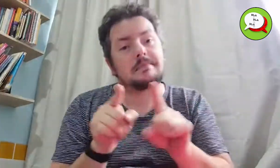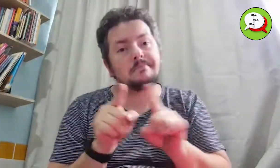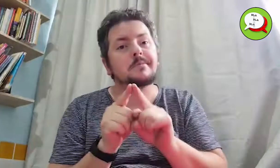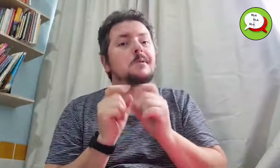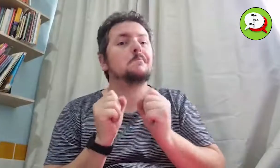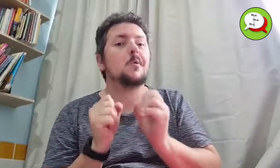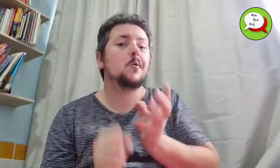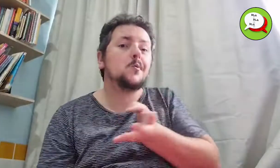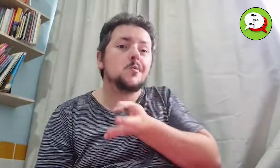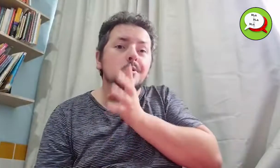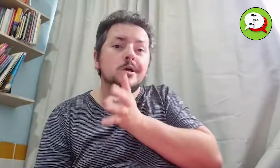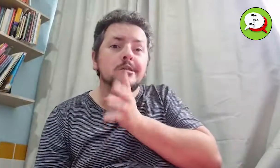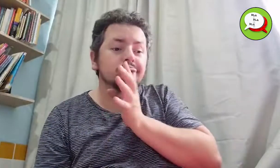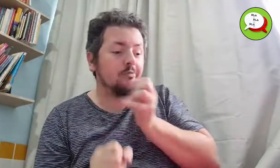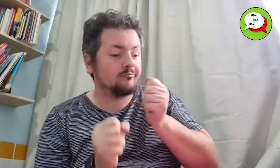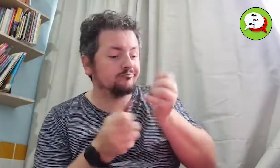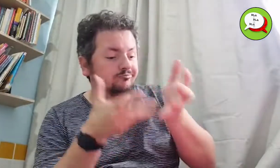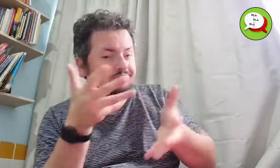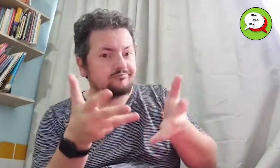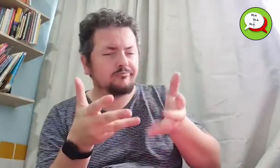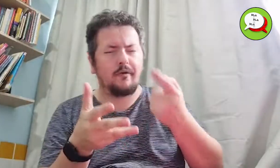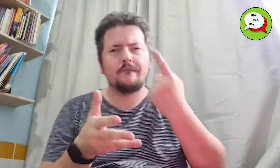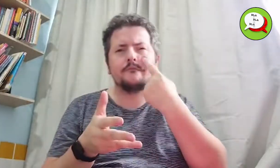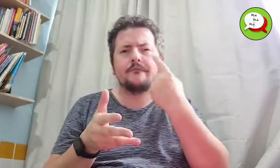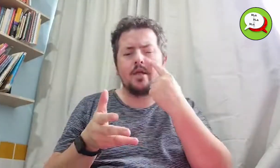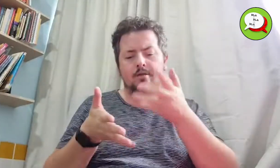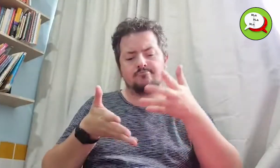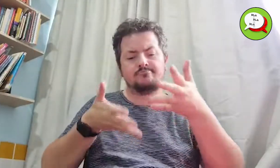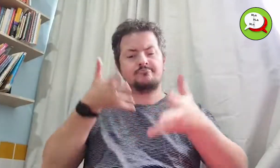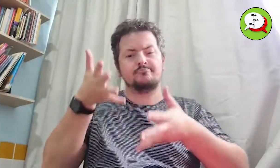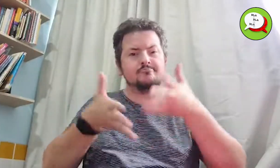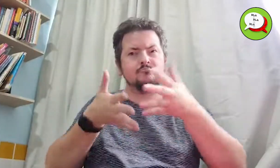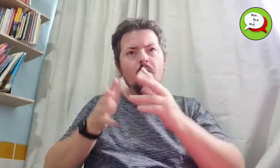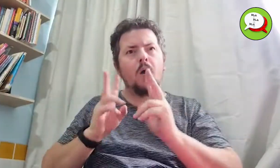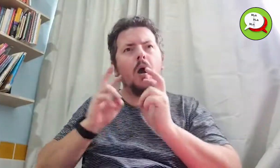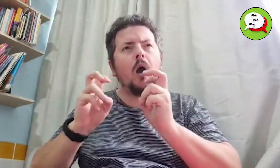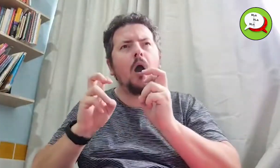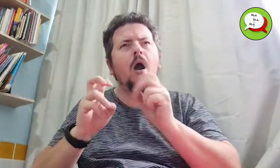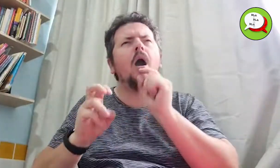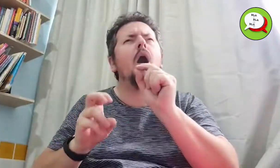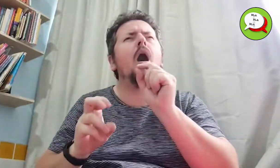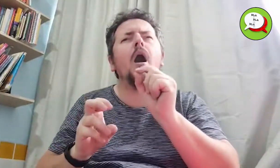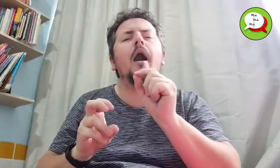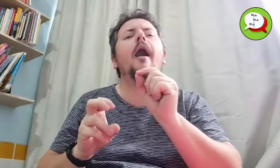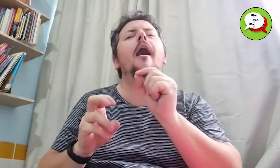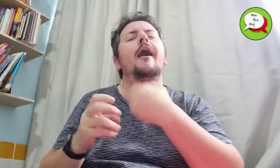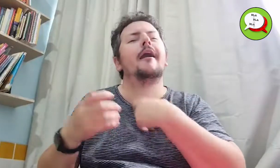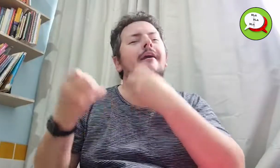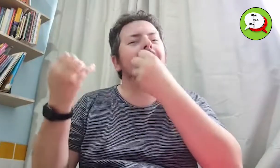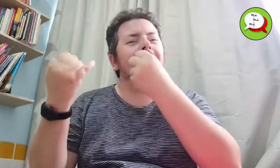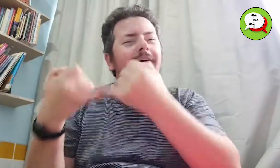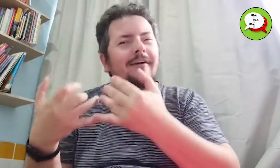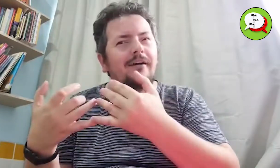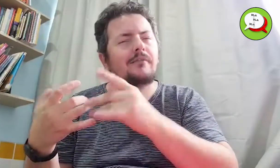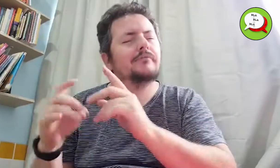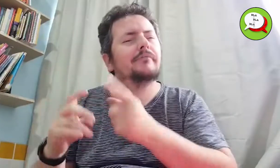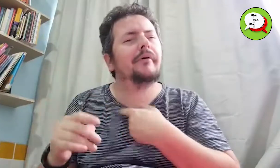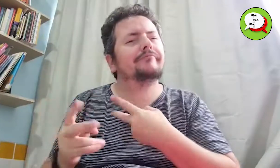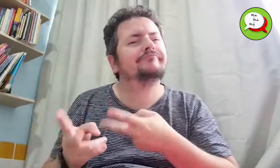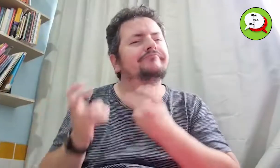natural. Então, assim também, conhecendo a língua de sinais, ele vai perceber a forma como você